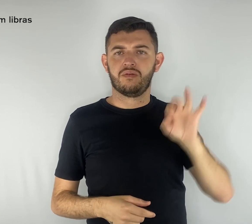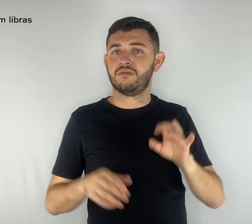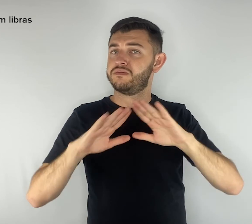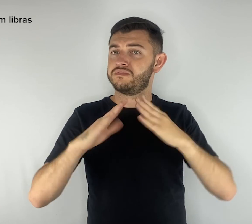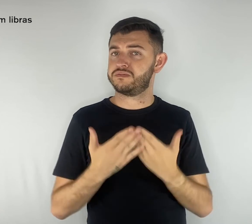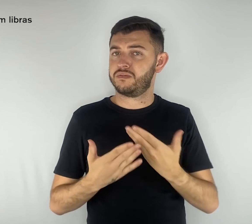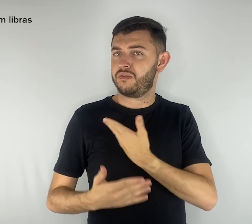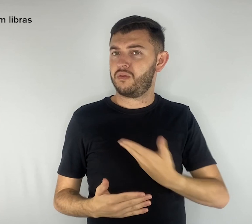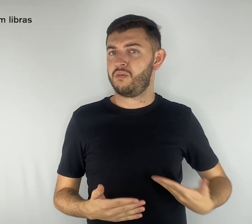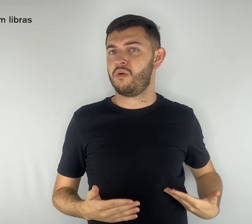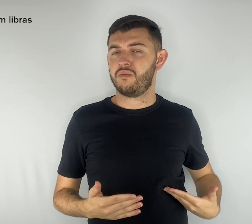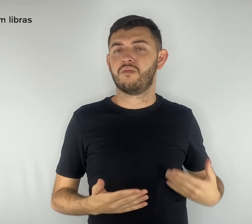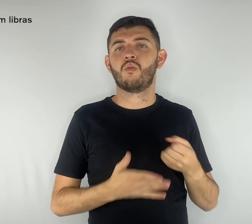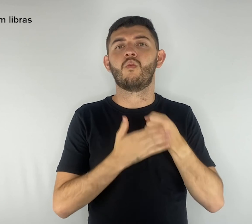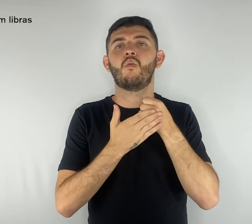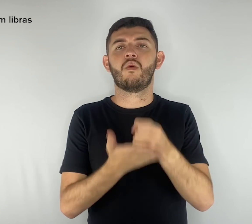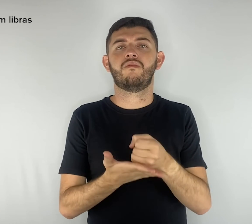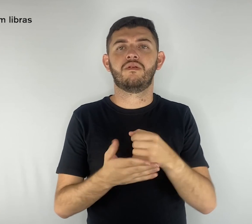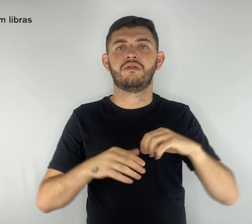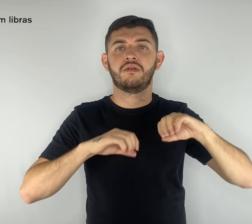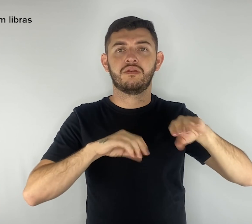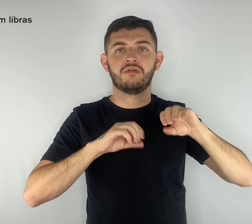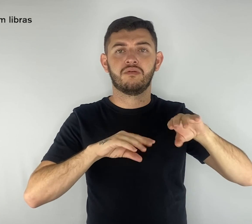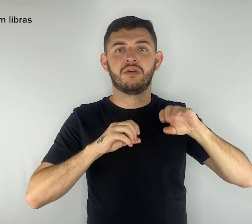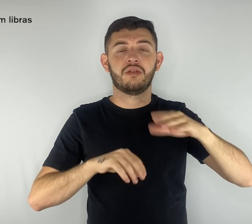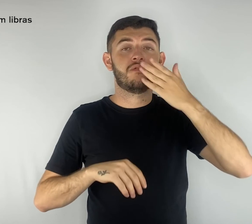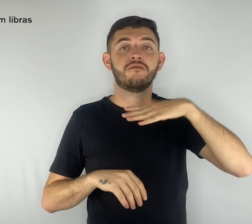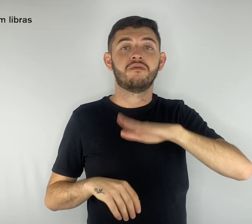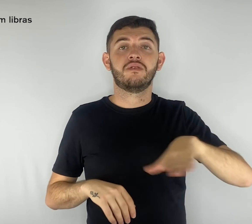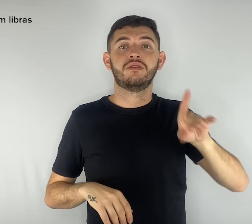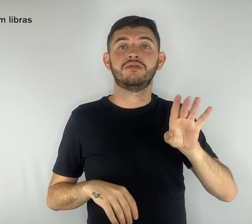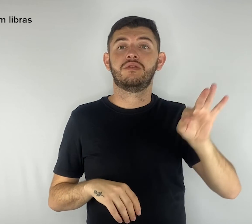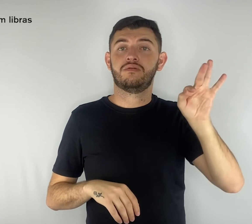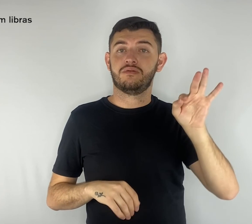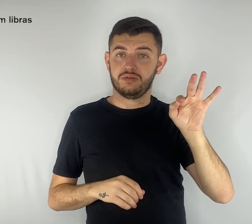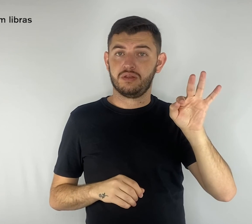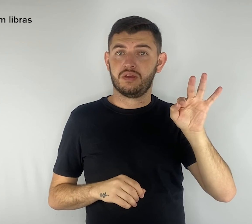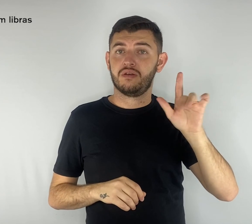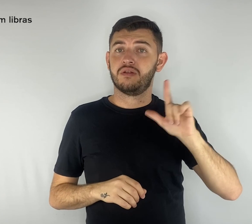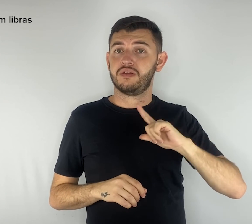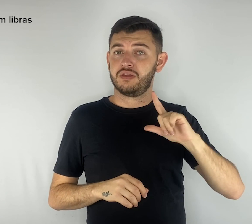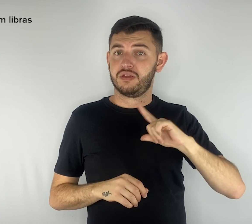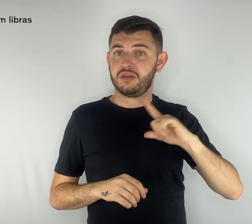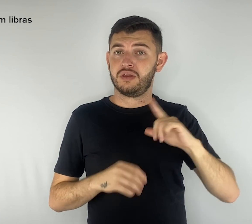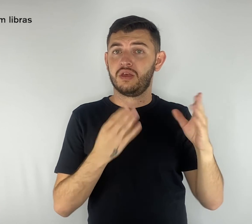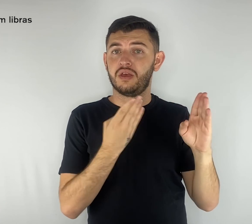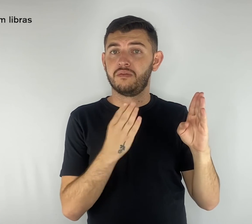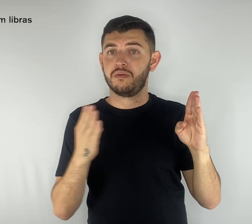77,9% das escolas públicas que ofertam educação infantil no Distrito Federal têm